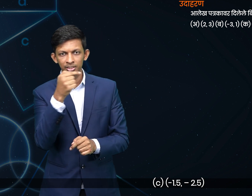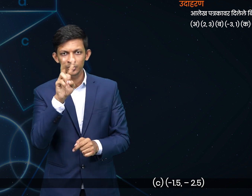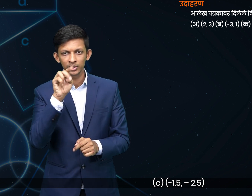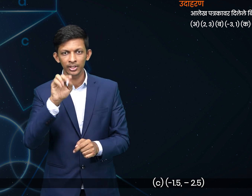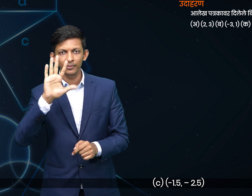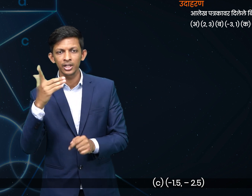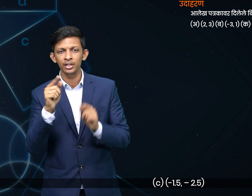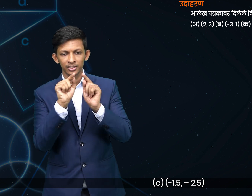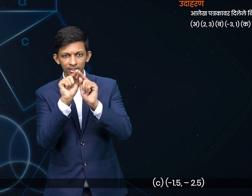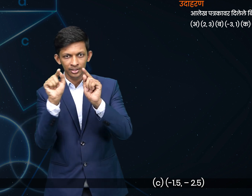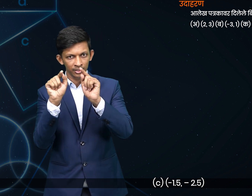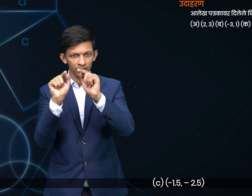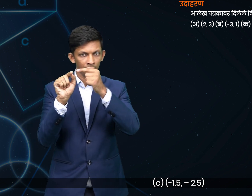-2.5.